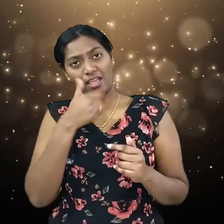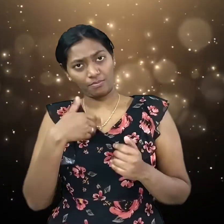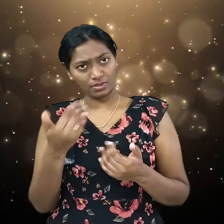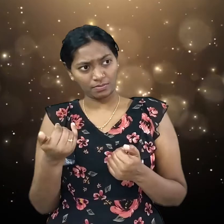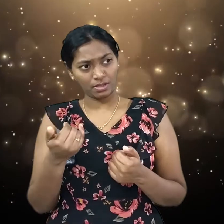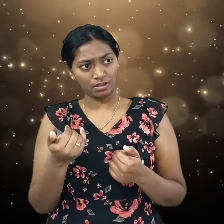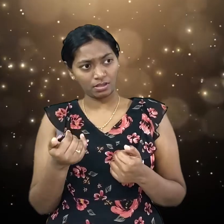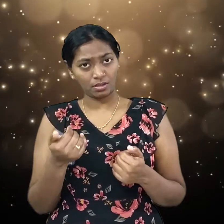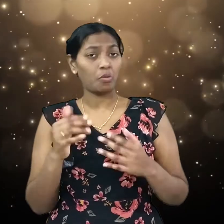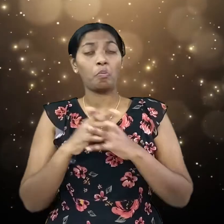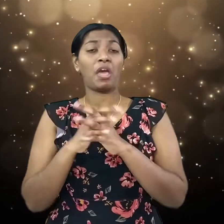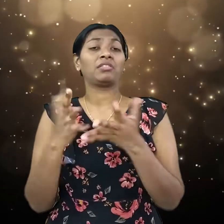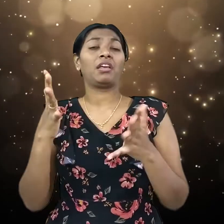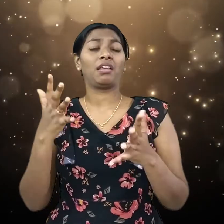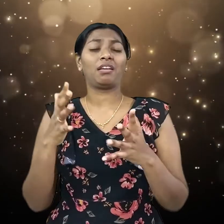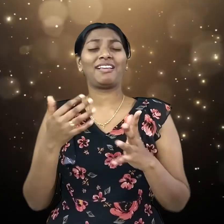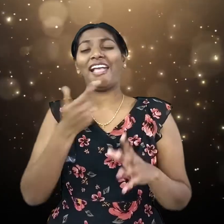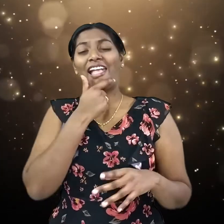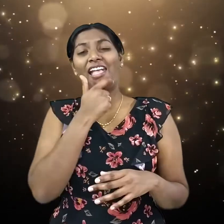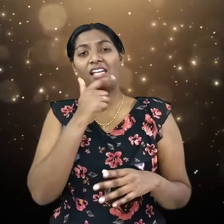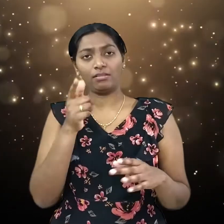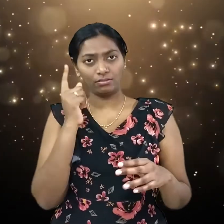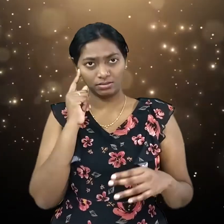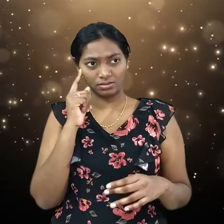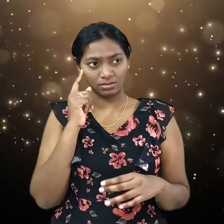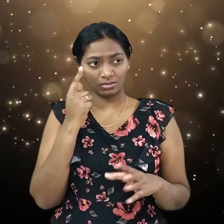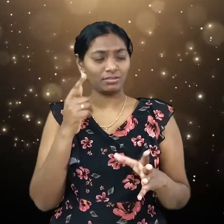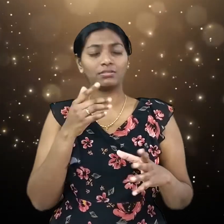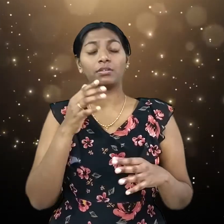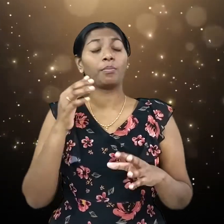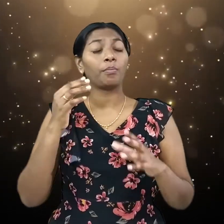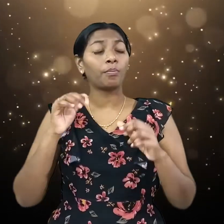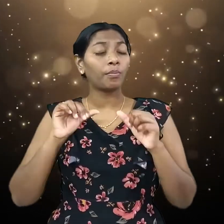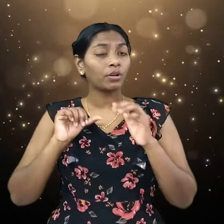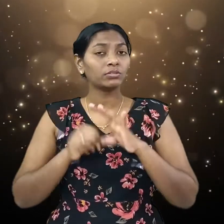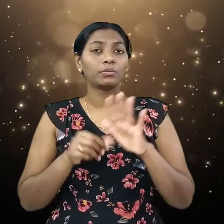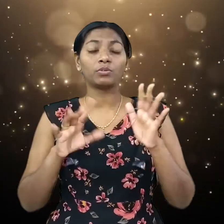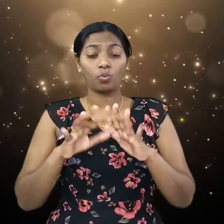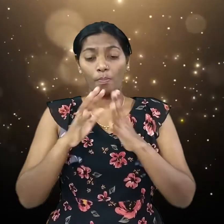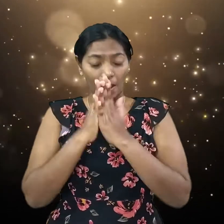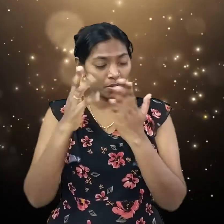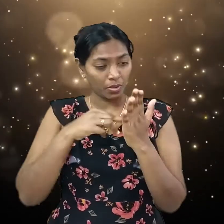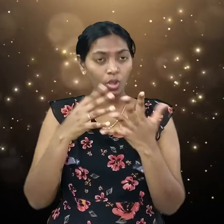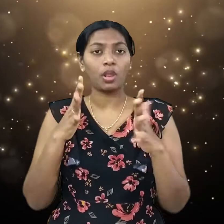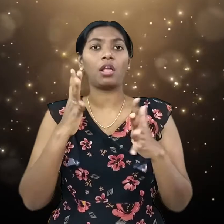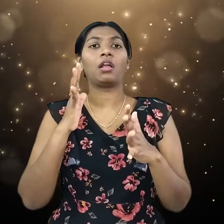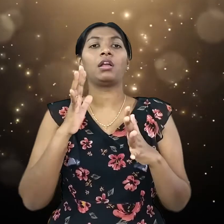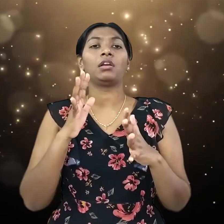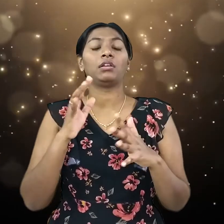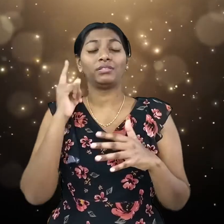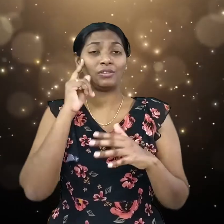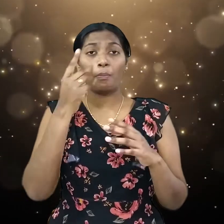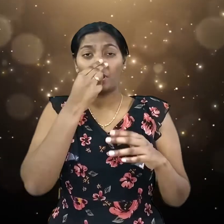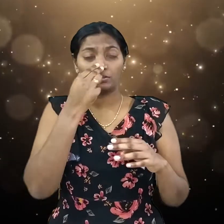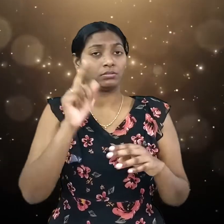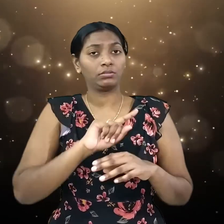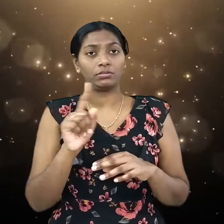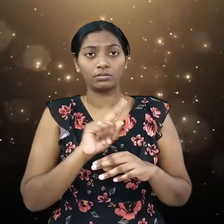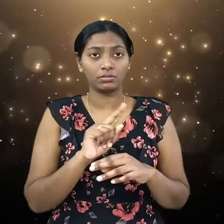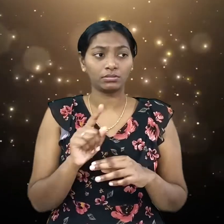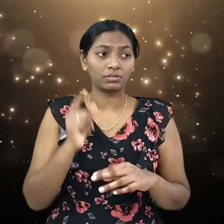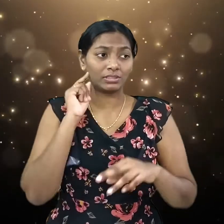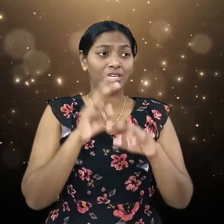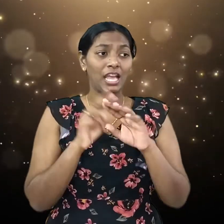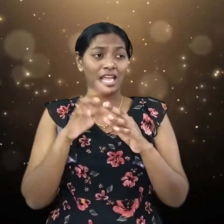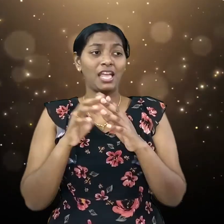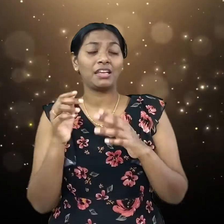सकते कि हम प्रार्थना ना करें। मैं और आप मजाक नहीं कर सकते कि अपनी बाइबिल ना पढ़े।